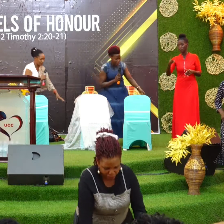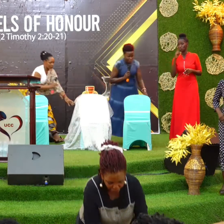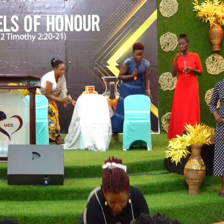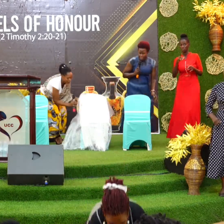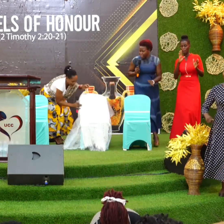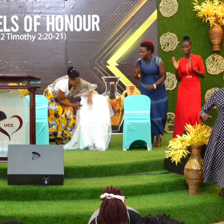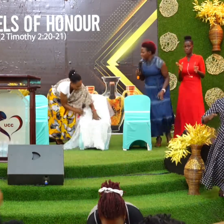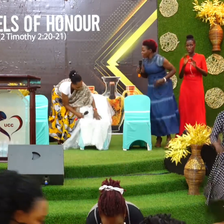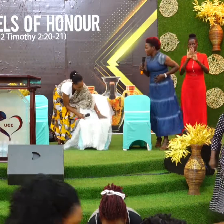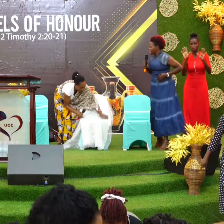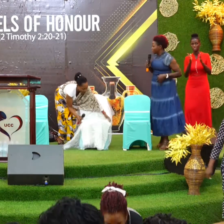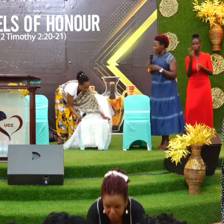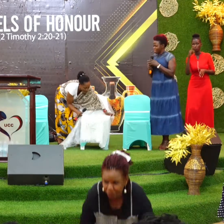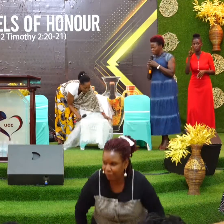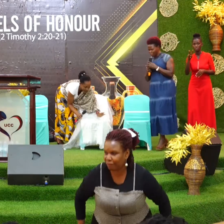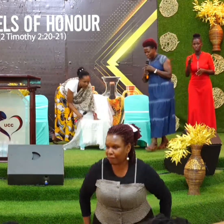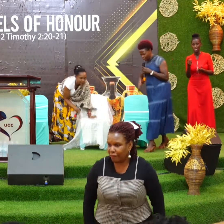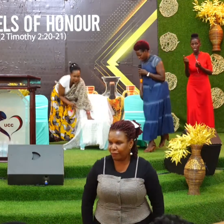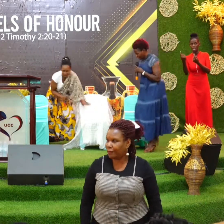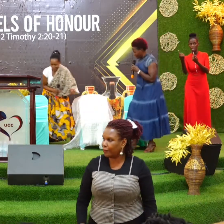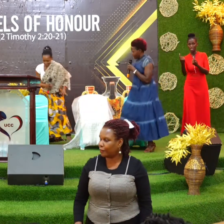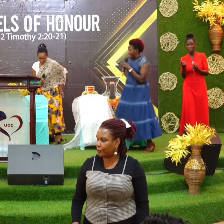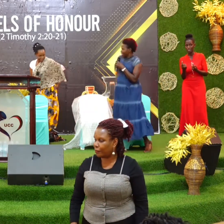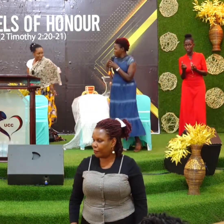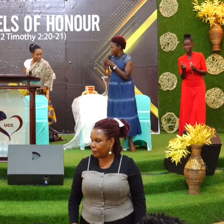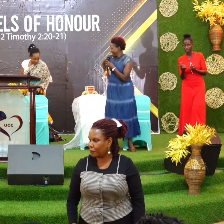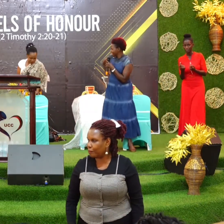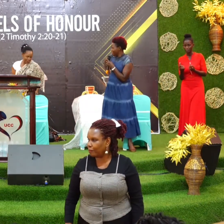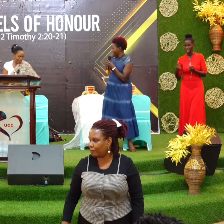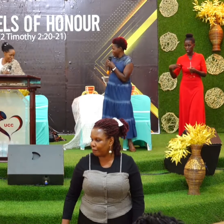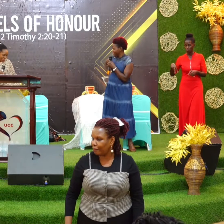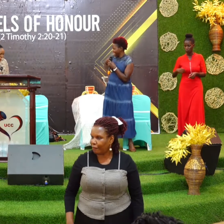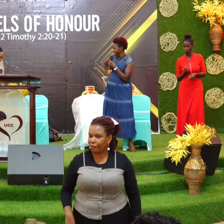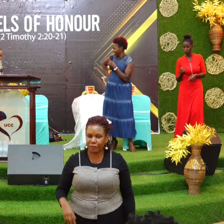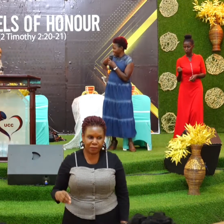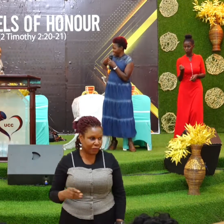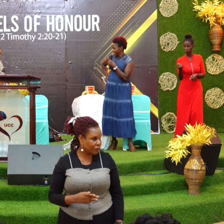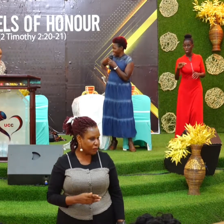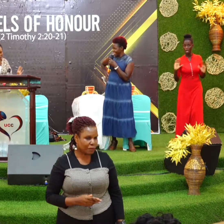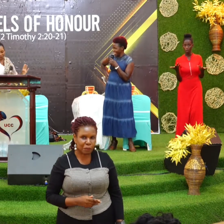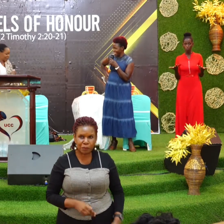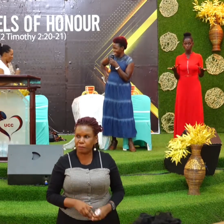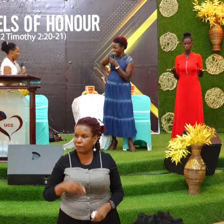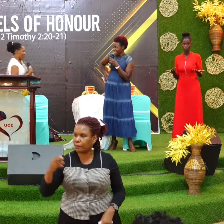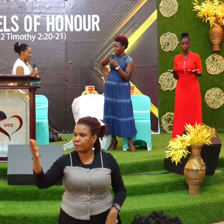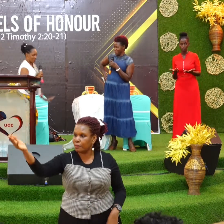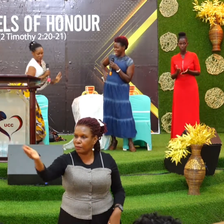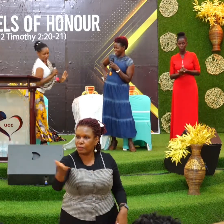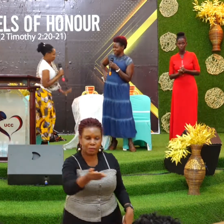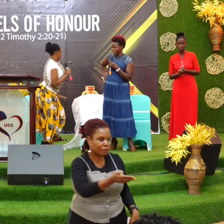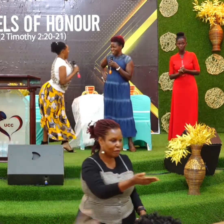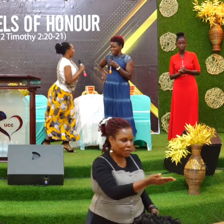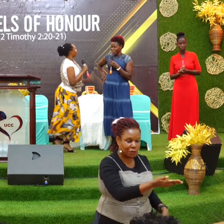kulaba. Jango tambule mugu hama nyomu tambusa. Atambula atia wabatu muse. Nabigula bina.